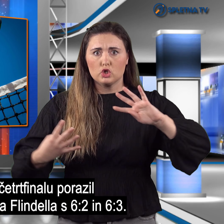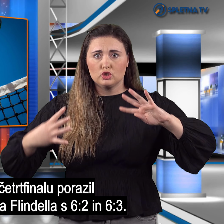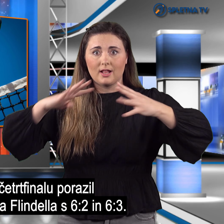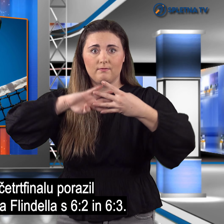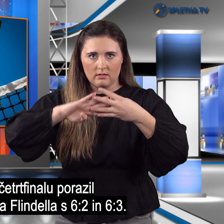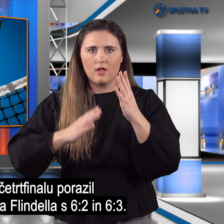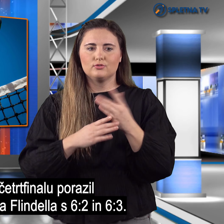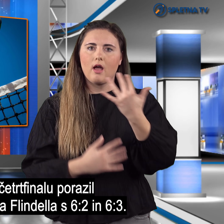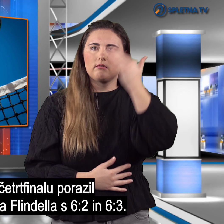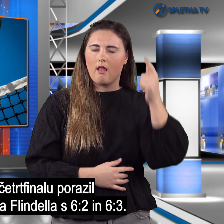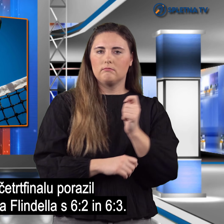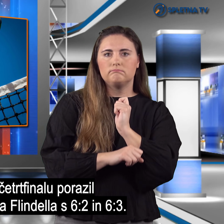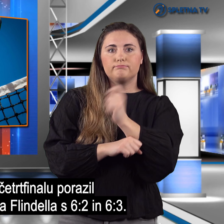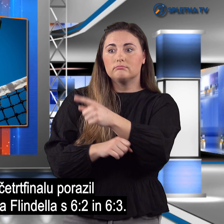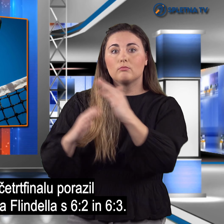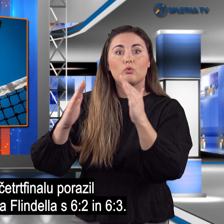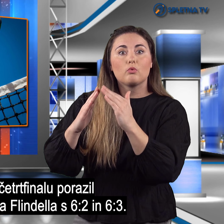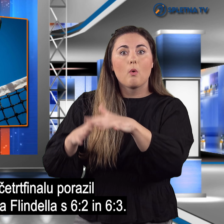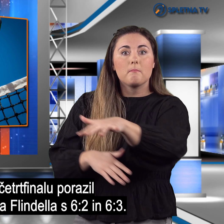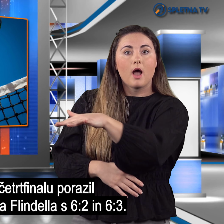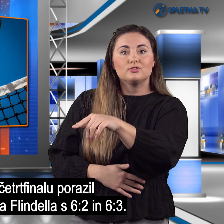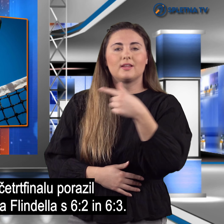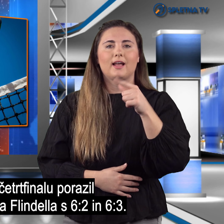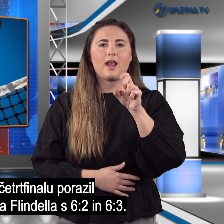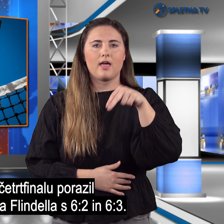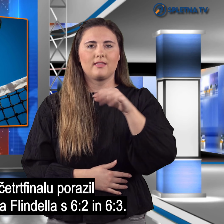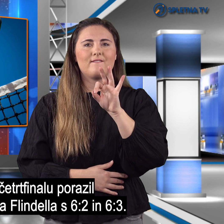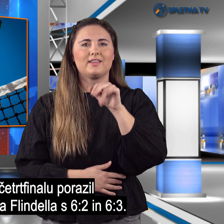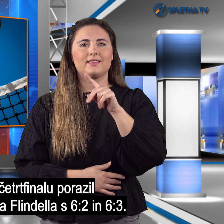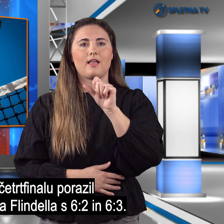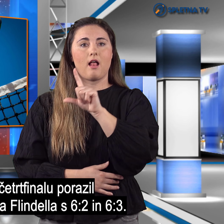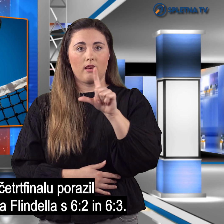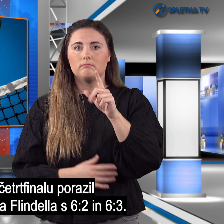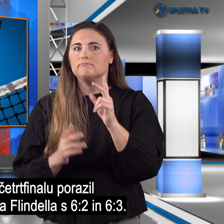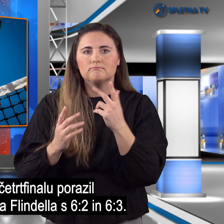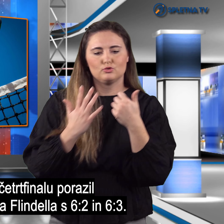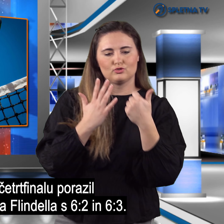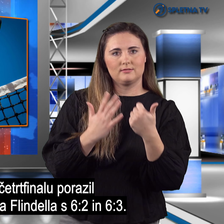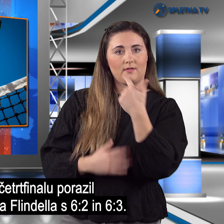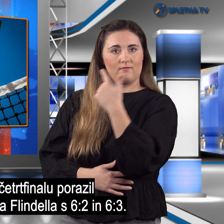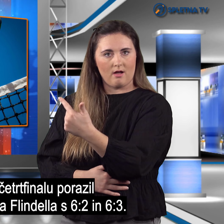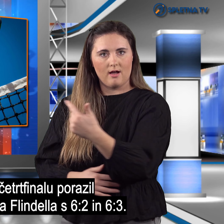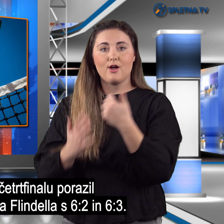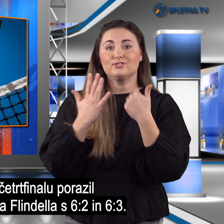Kegl je v četrtfinalu porazil domačina Glena Flindela s 6:2 in